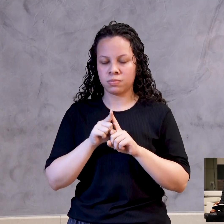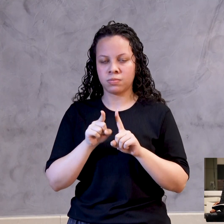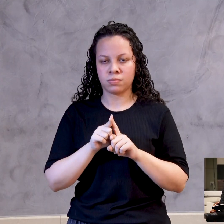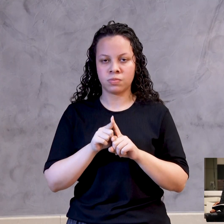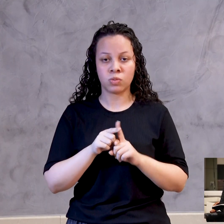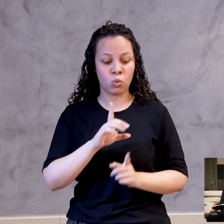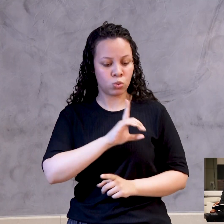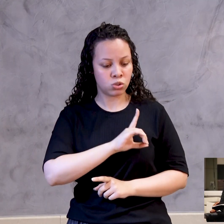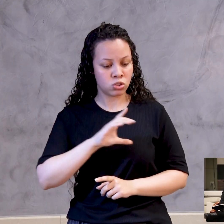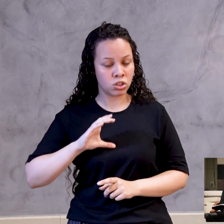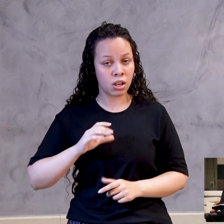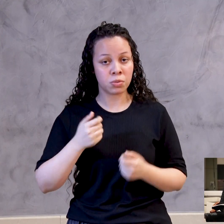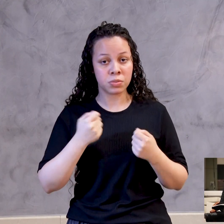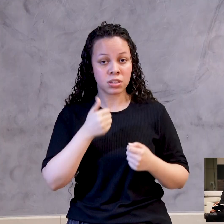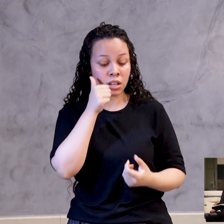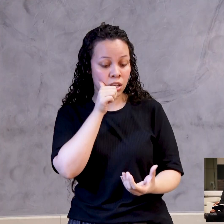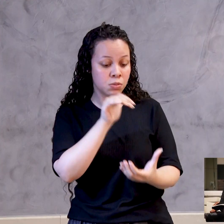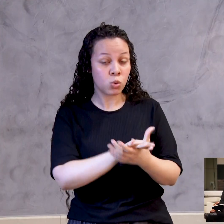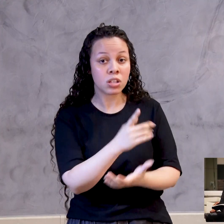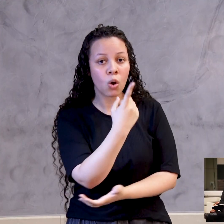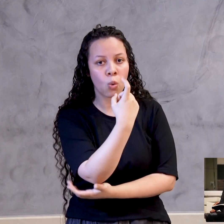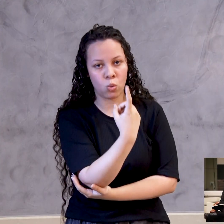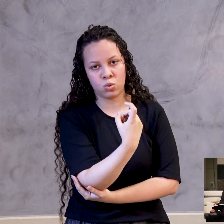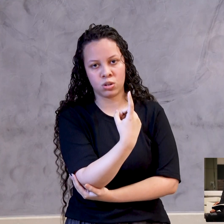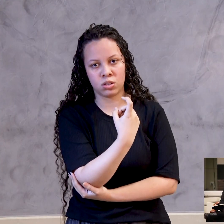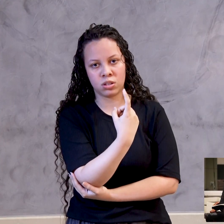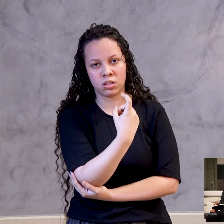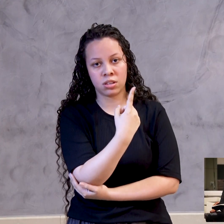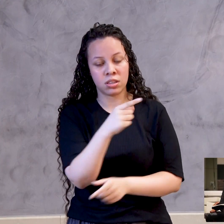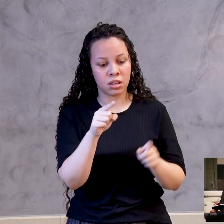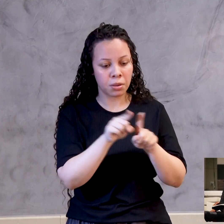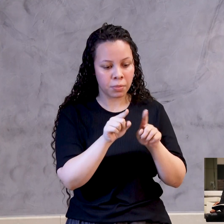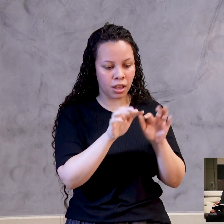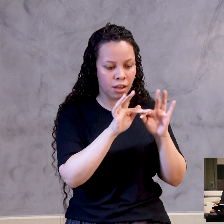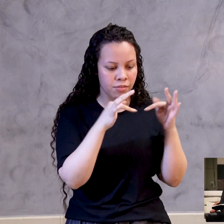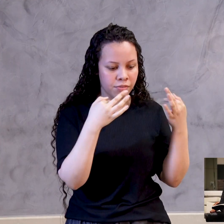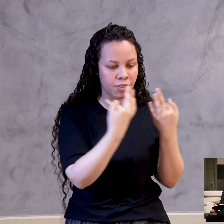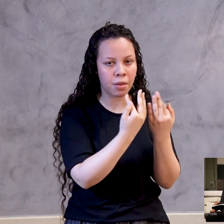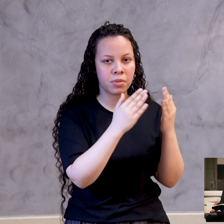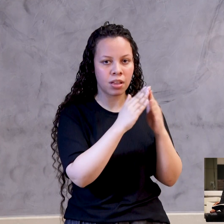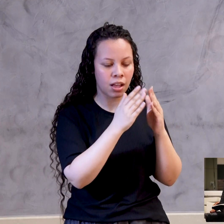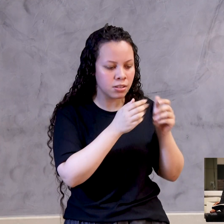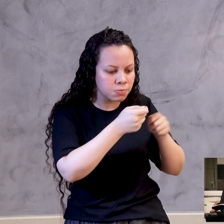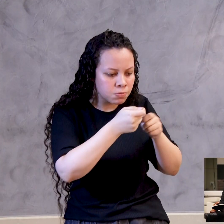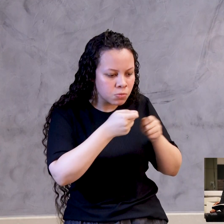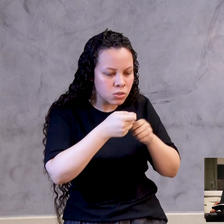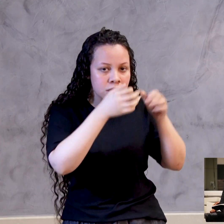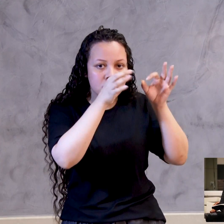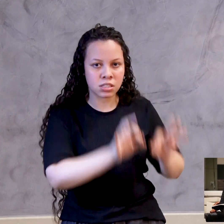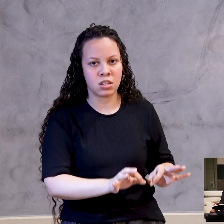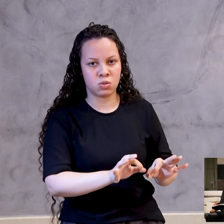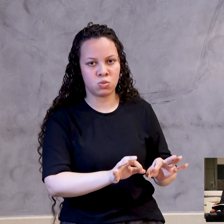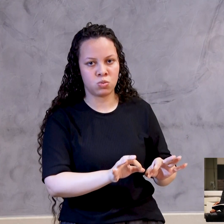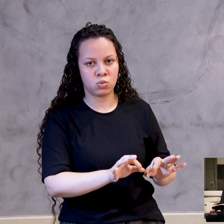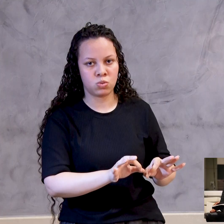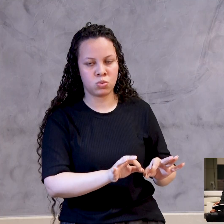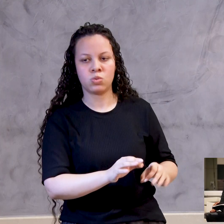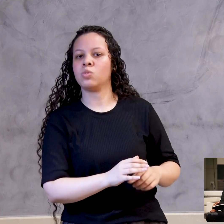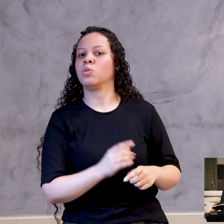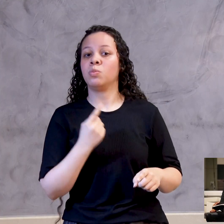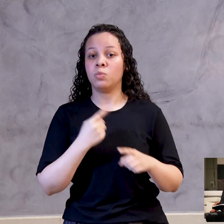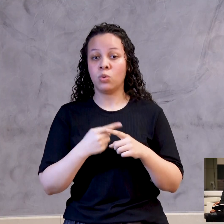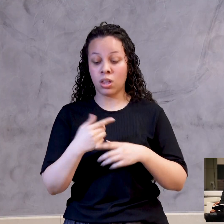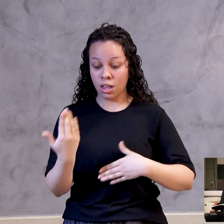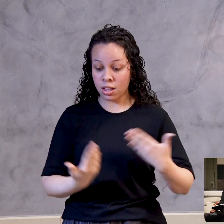sejam marido de uma mulher e governem bem as suas próprias casas. Porque os que servirem bem